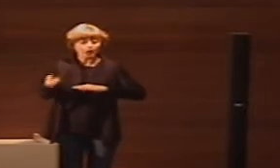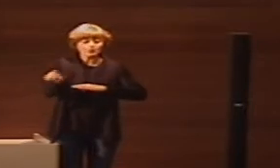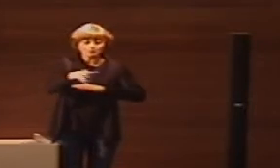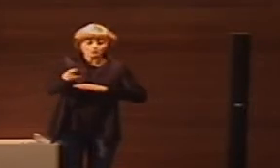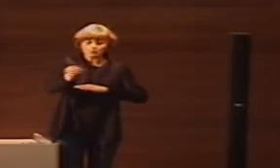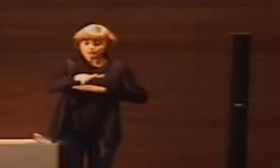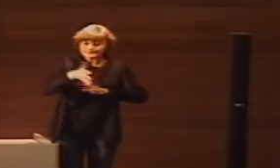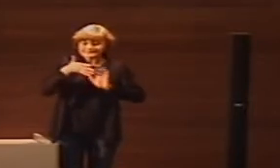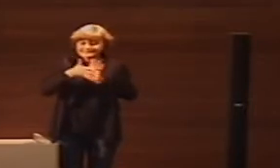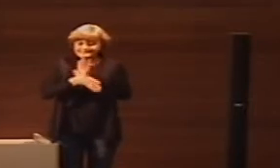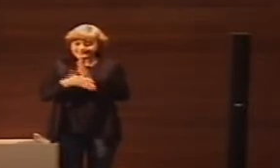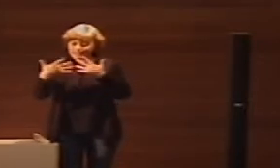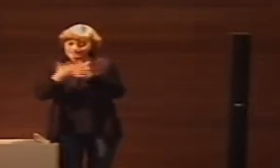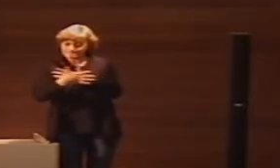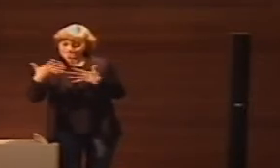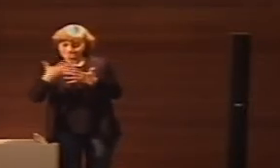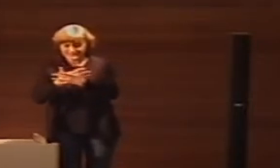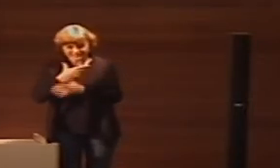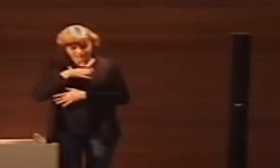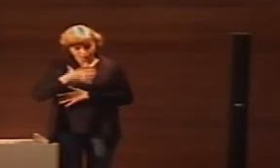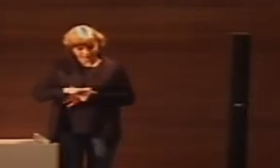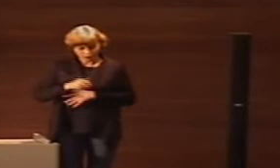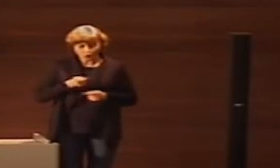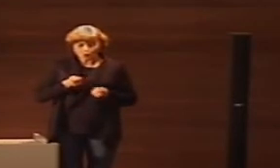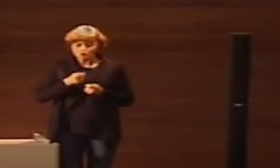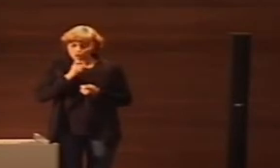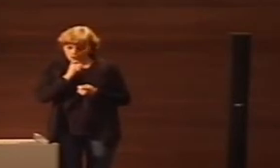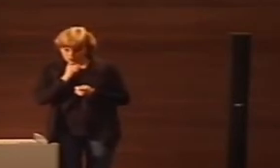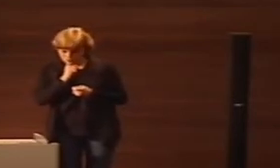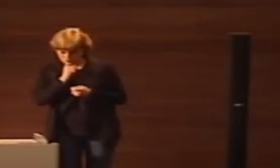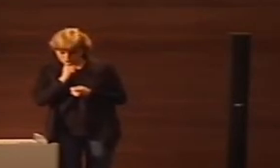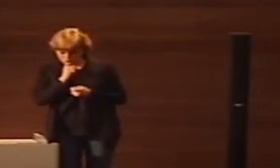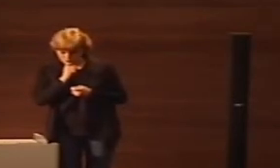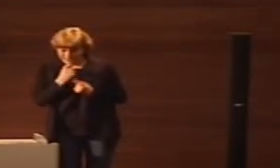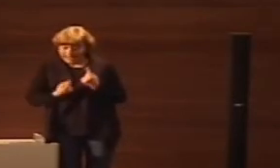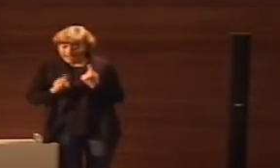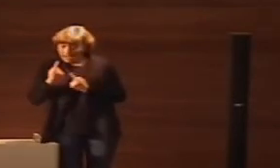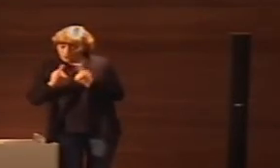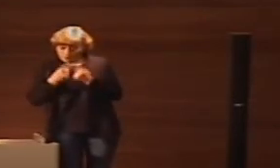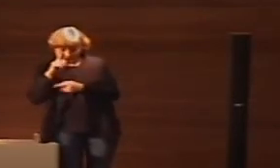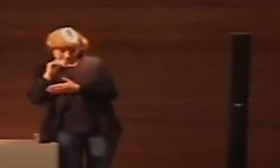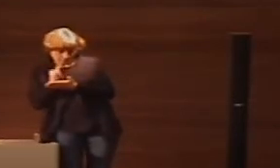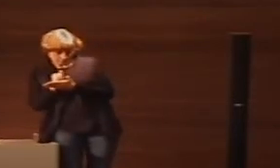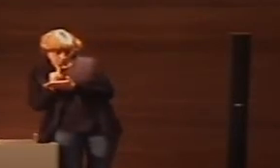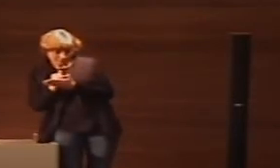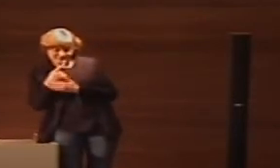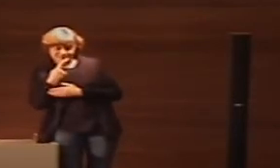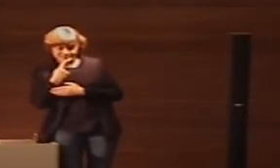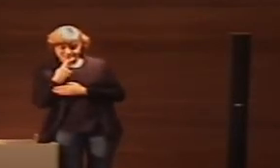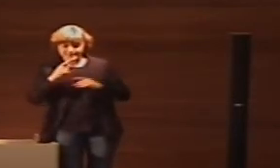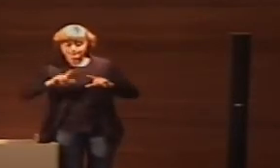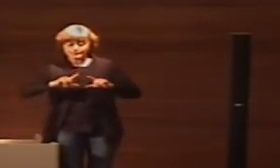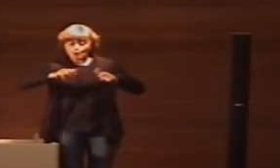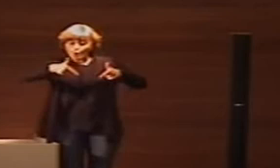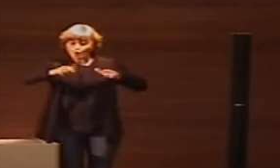es decir, de residuos que no son orgánicos y van a parar ese contenedor. Y ahí ha habido algunos experimentos que indican que el tamaño de la boca del contenedor